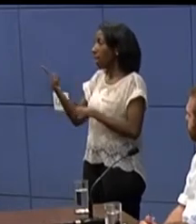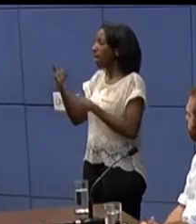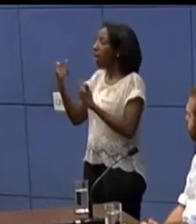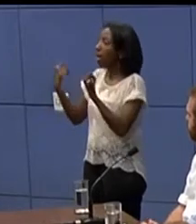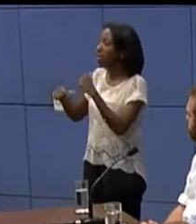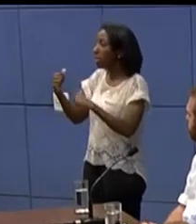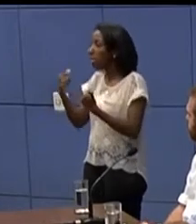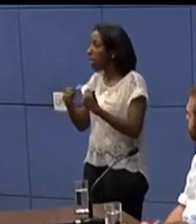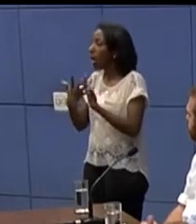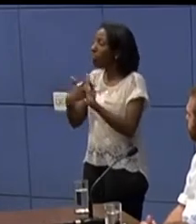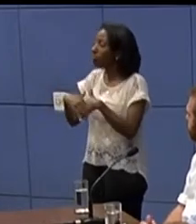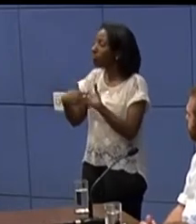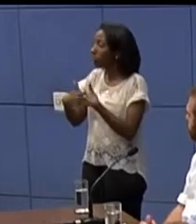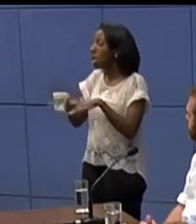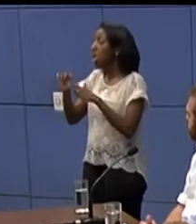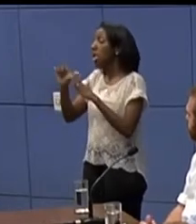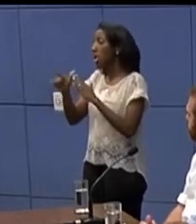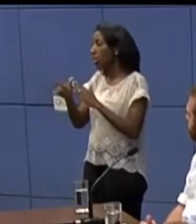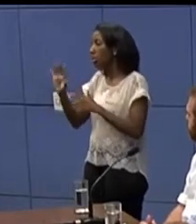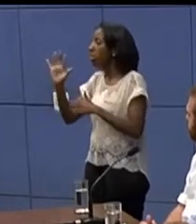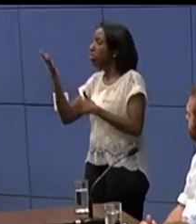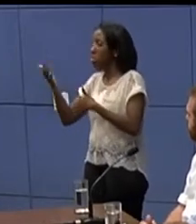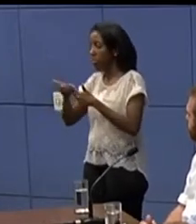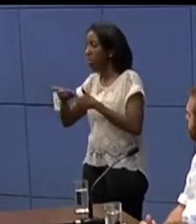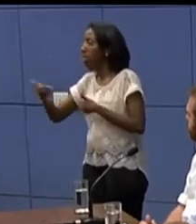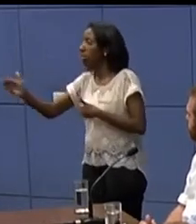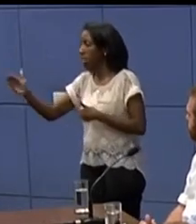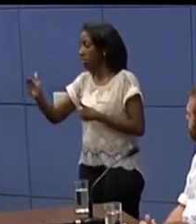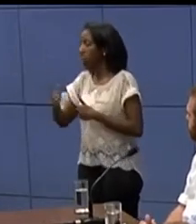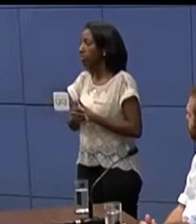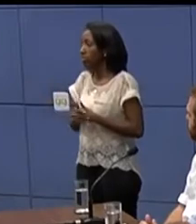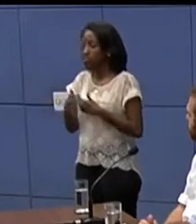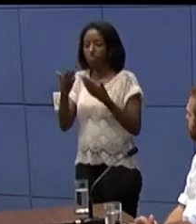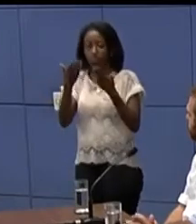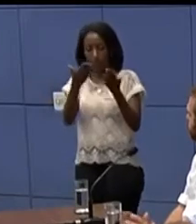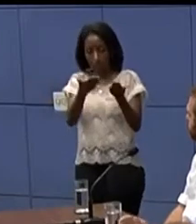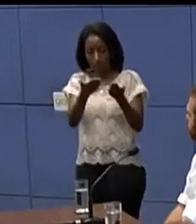encaminhamentos na política pública dessa área. Então tem a palavra.